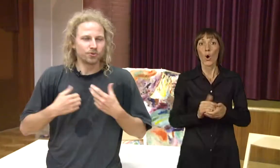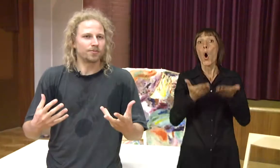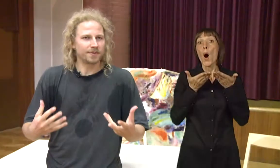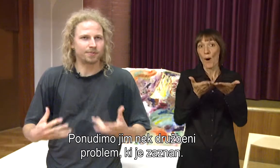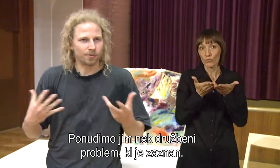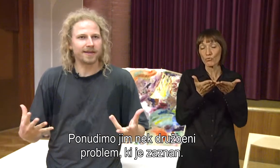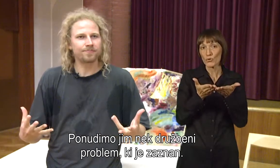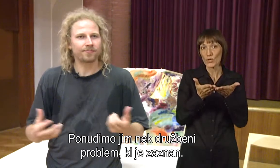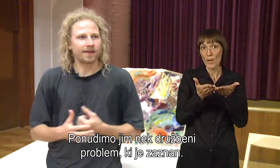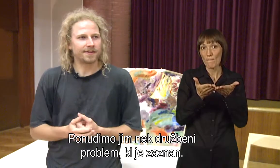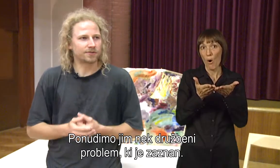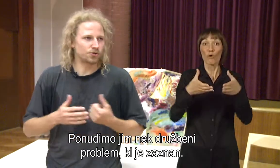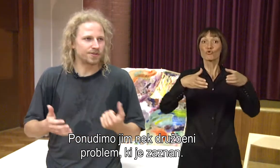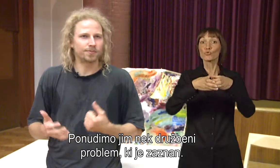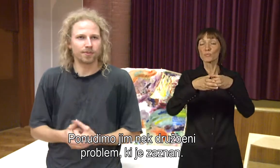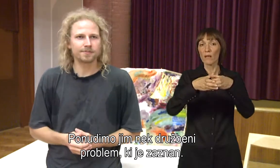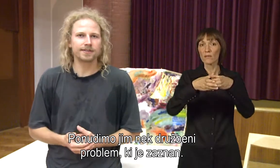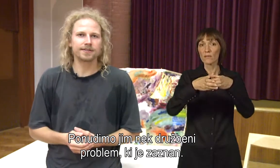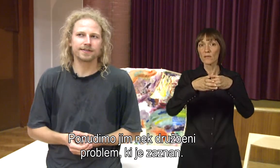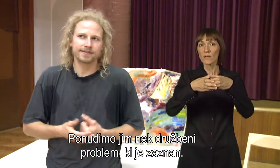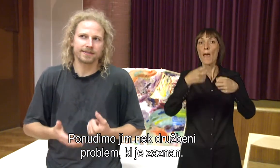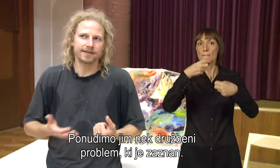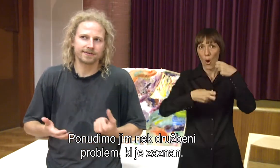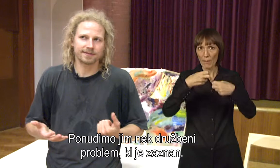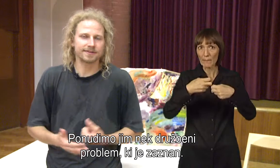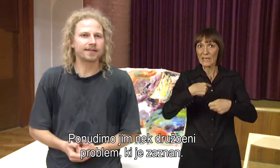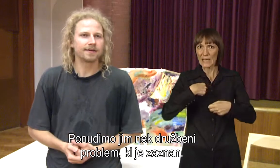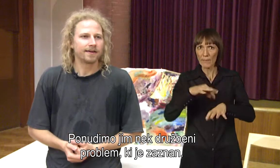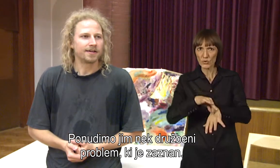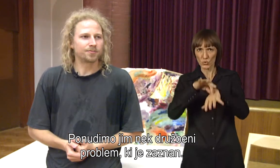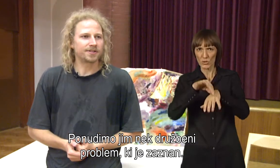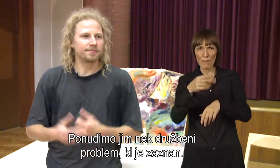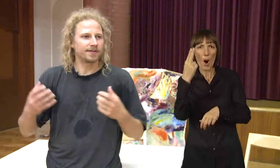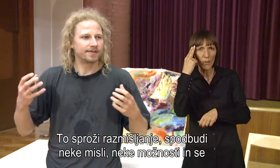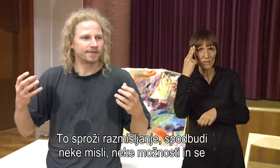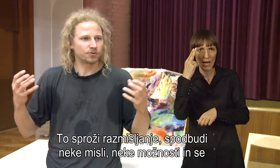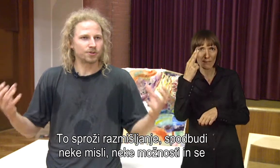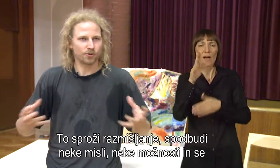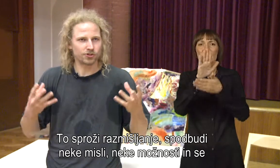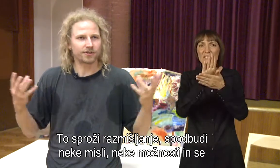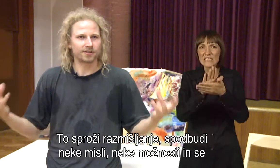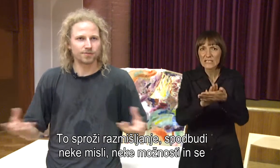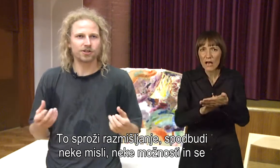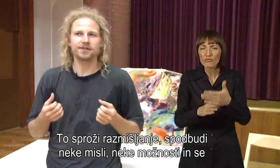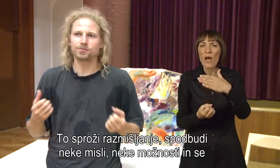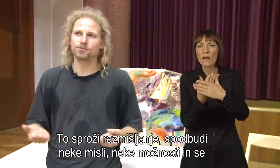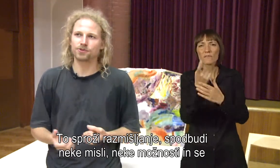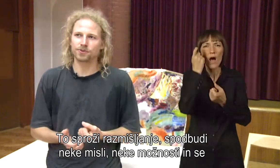Ponudimo nek problem, nek družbeni problem, ki je zaznan in potem to sproži neko razmišljanje, spodbudi